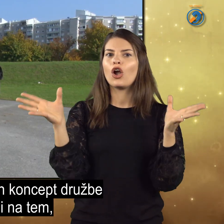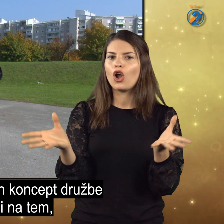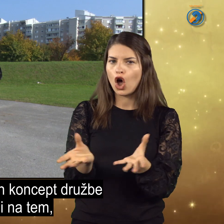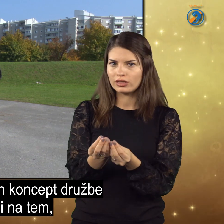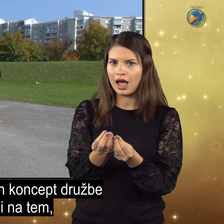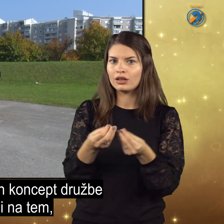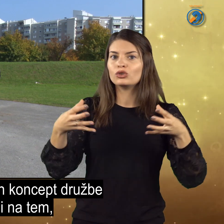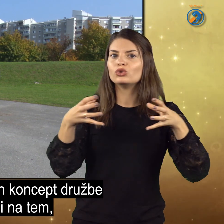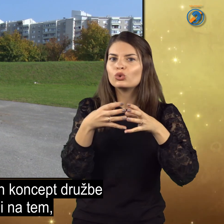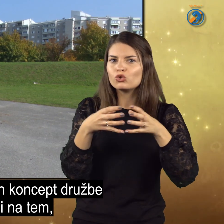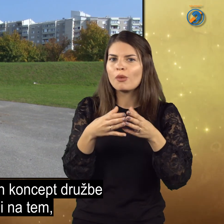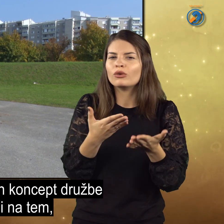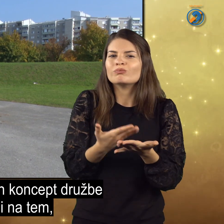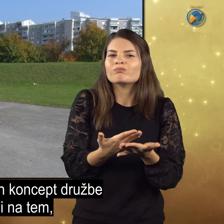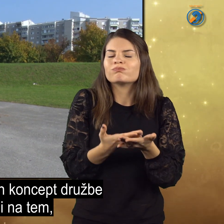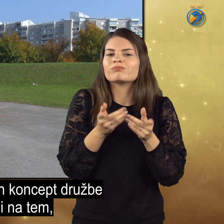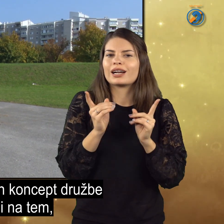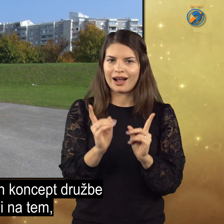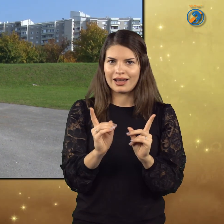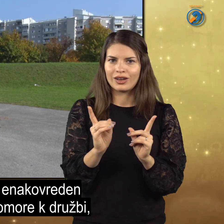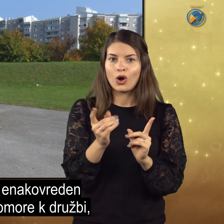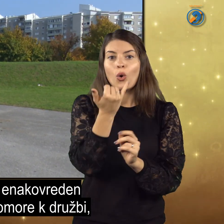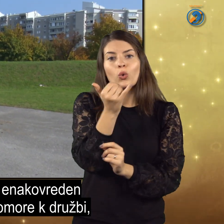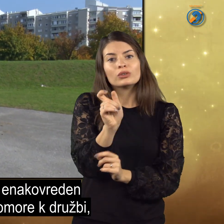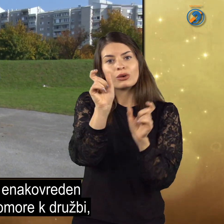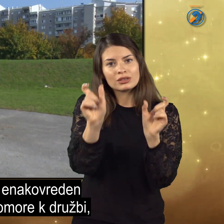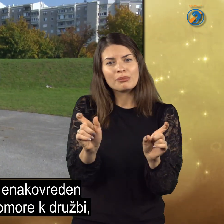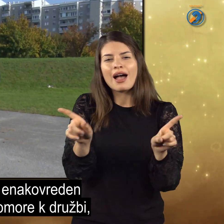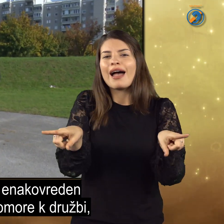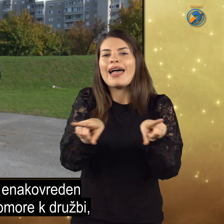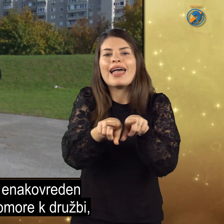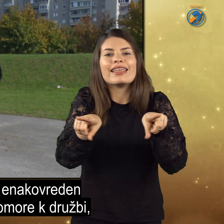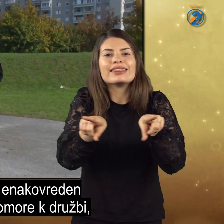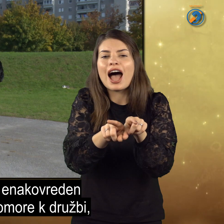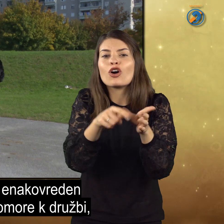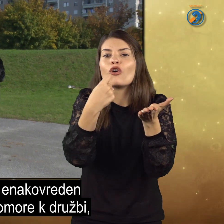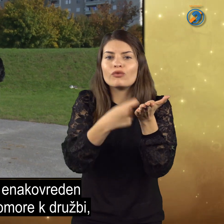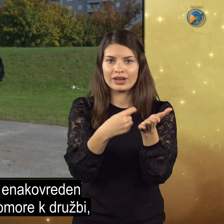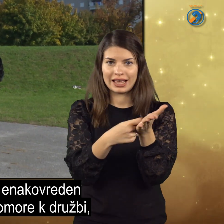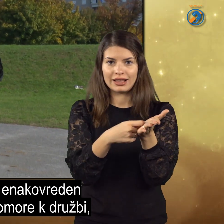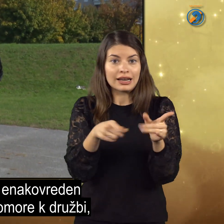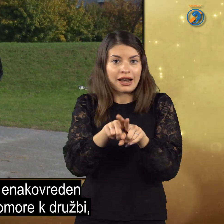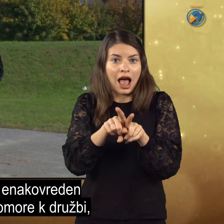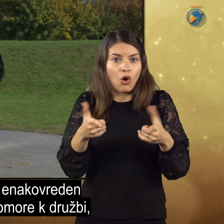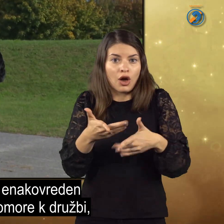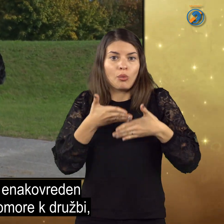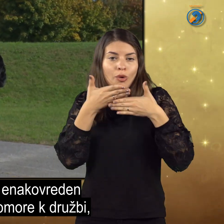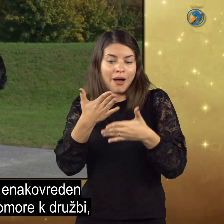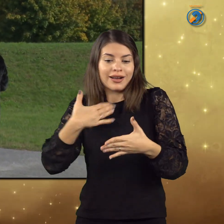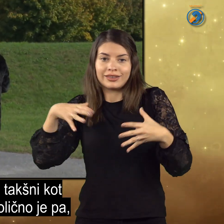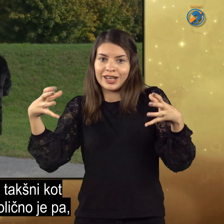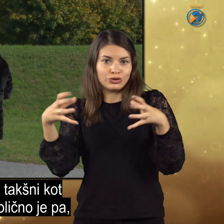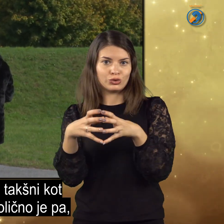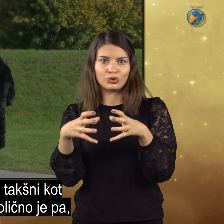celoten koncept družbe temelji na temu, da vsak je enakovreden in enako pripomore k družbi,